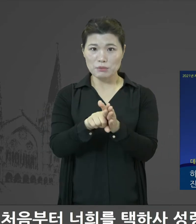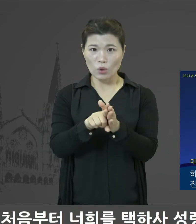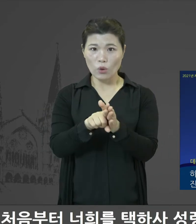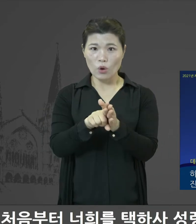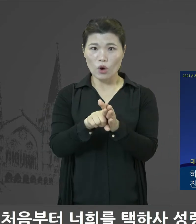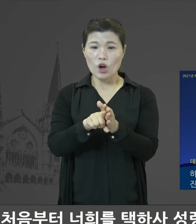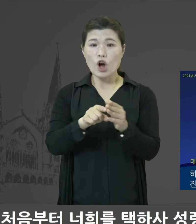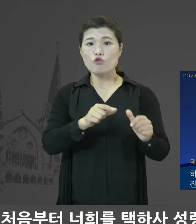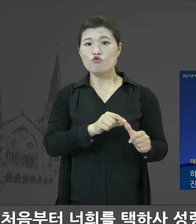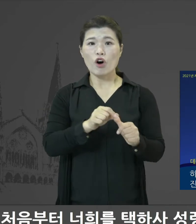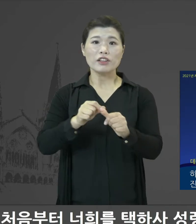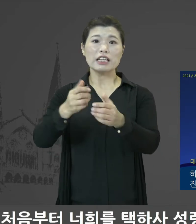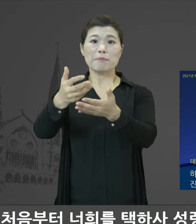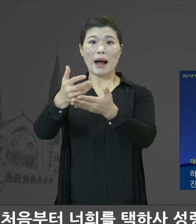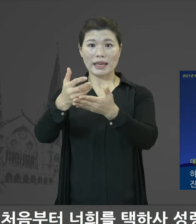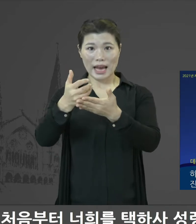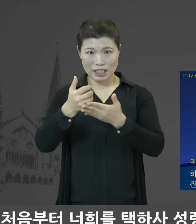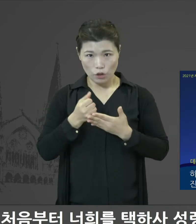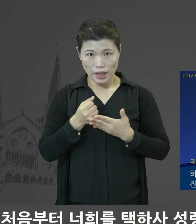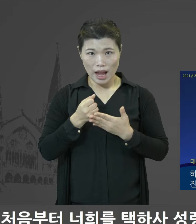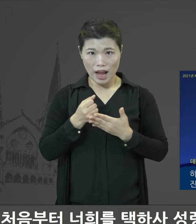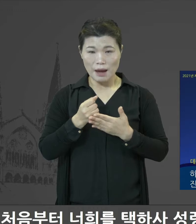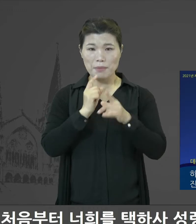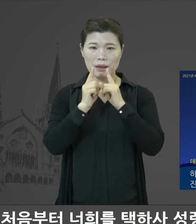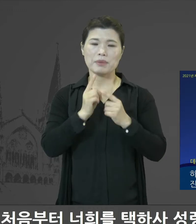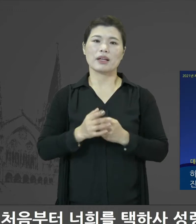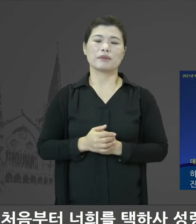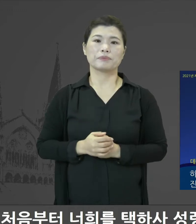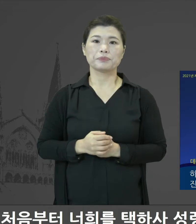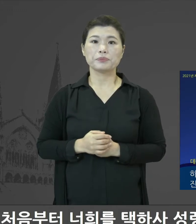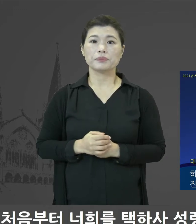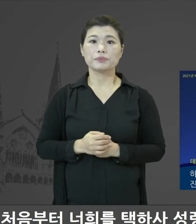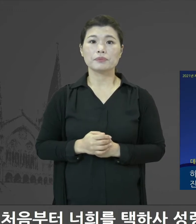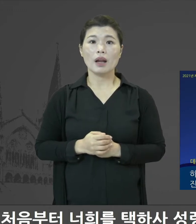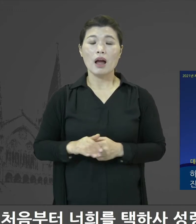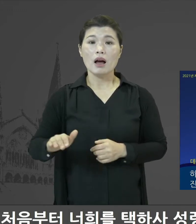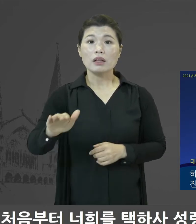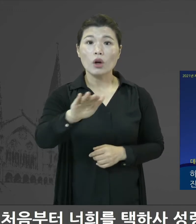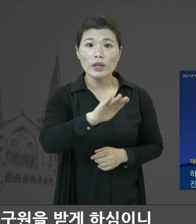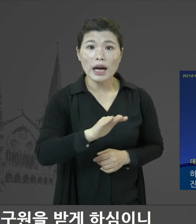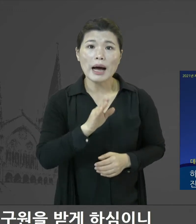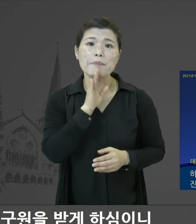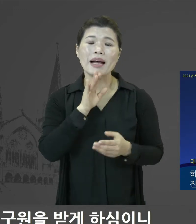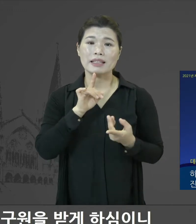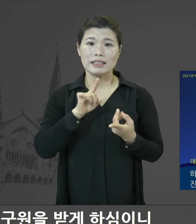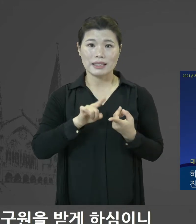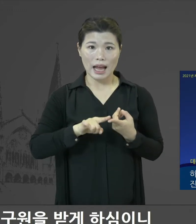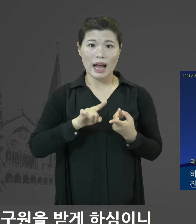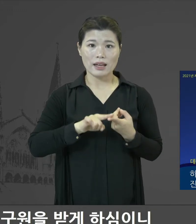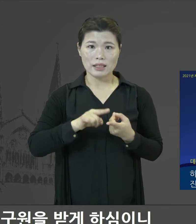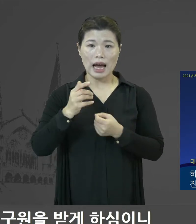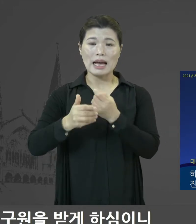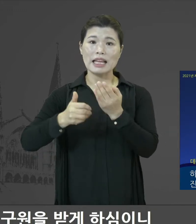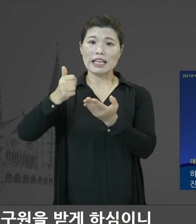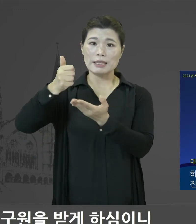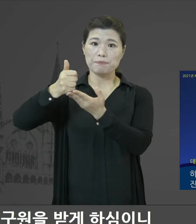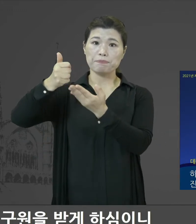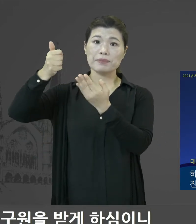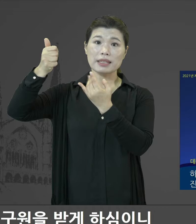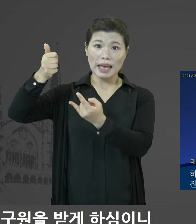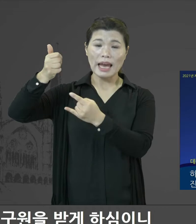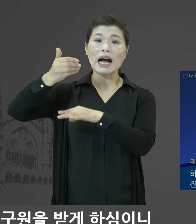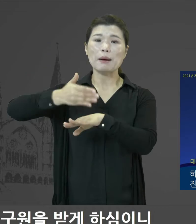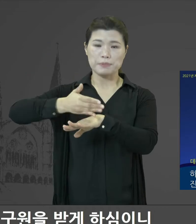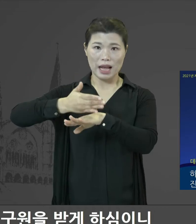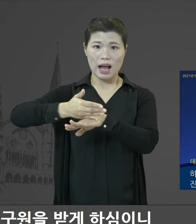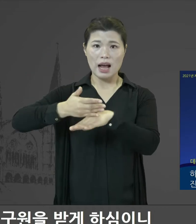구원을 받게 하심이니 내리지 말아 주시고요. 우리가 마땅히 하나님께 감사해야 된다.